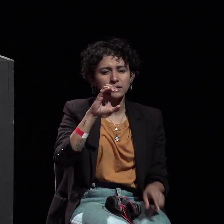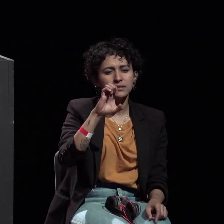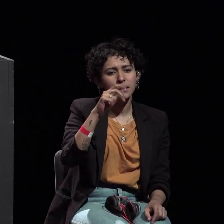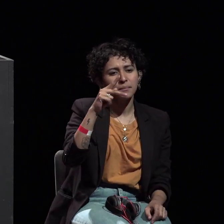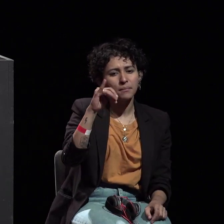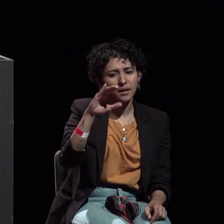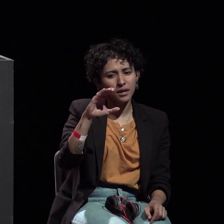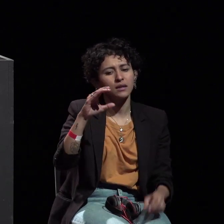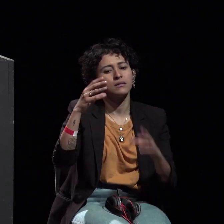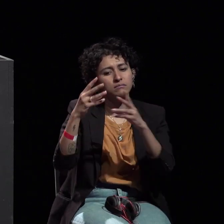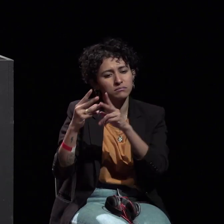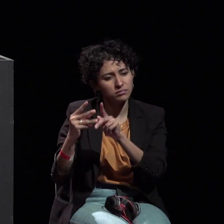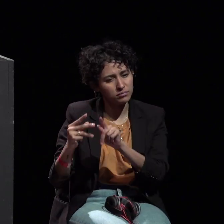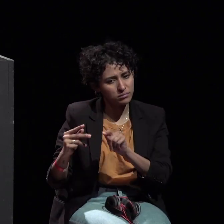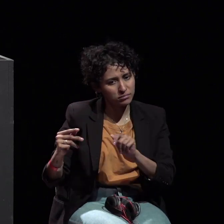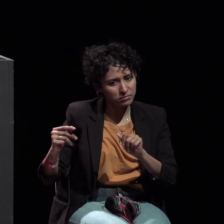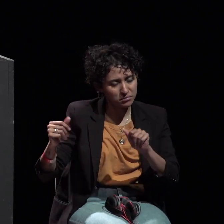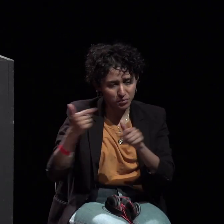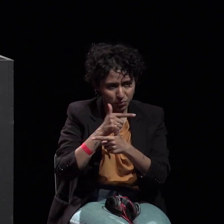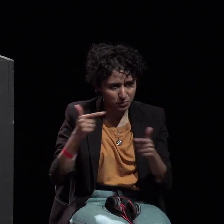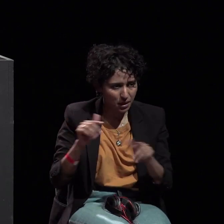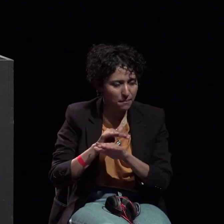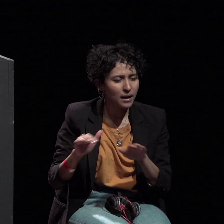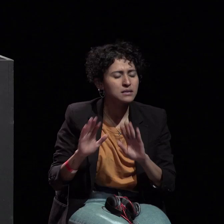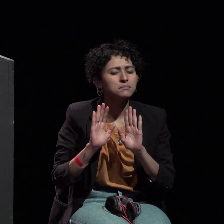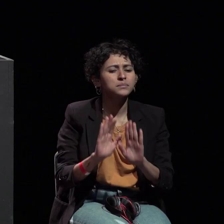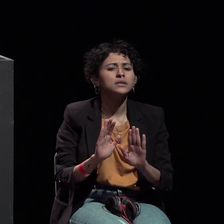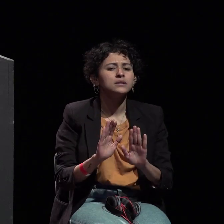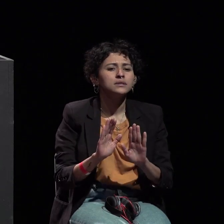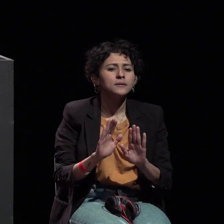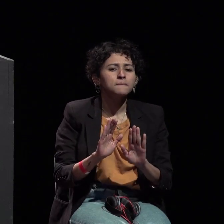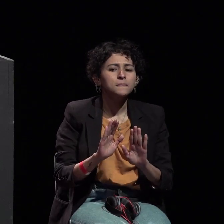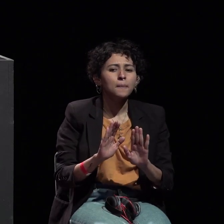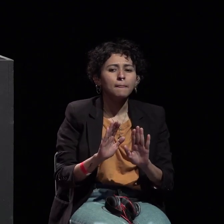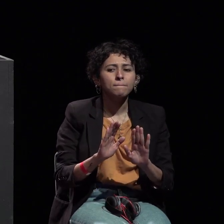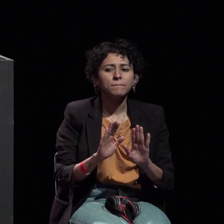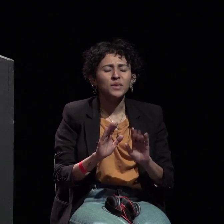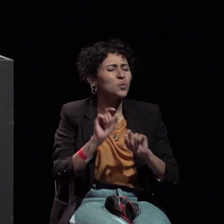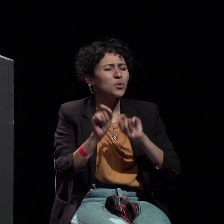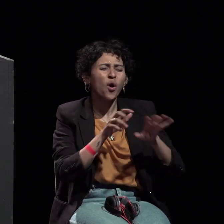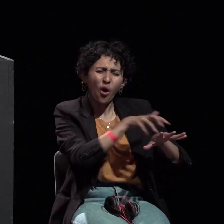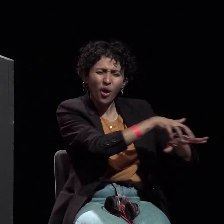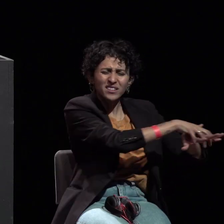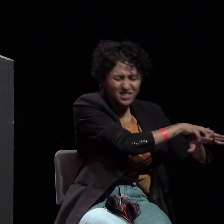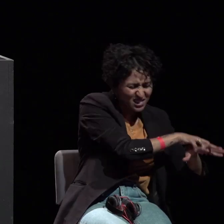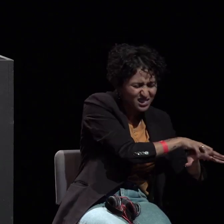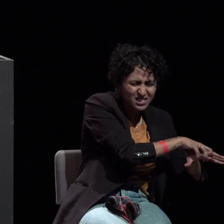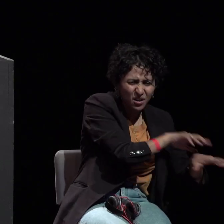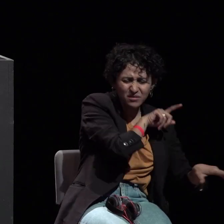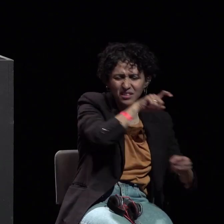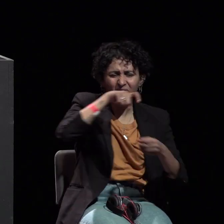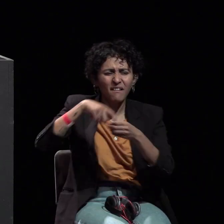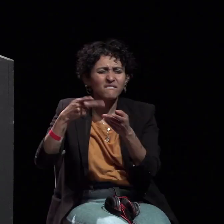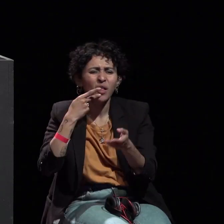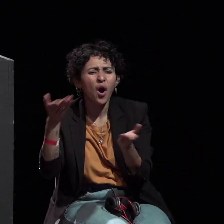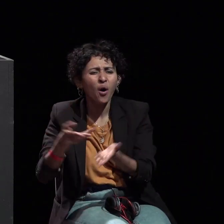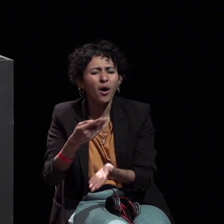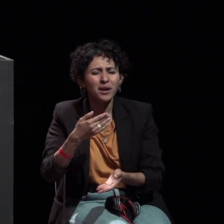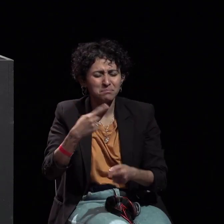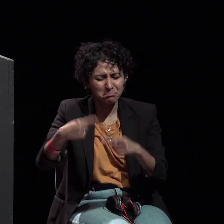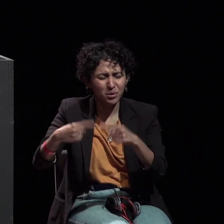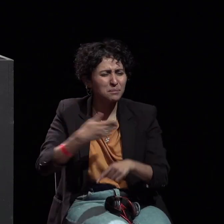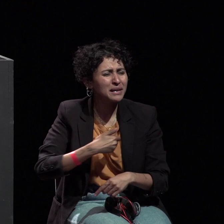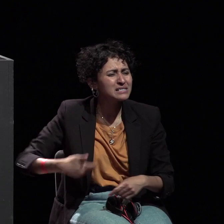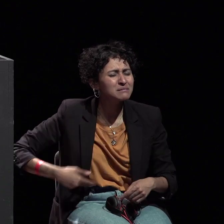pertence mais. Mas vejam, vocês podem dizer o que tudo isso tem a ver com a colonização e a descolonização do olhar, Rosane. Tem a ver